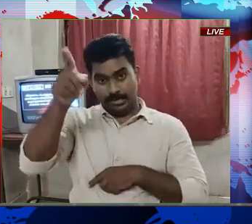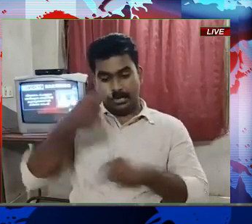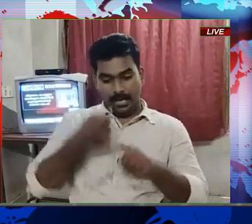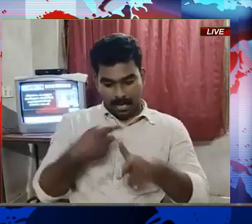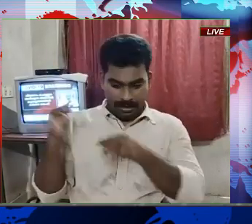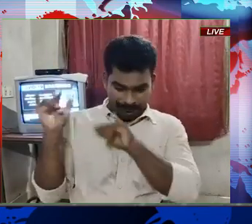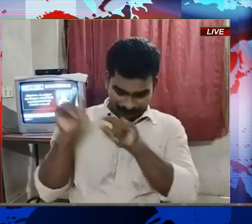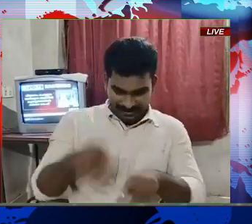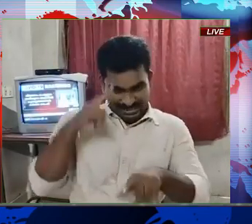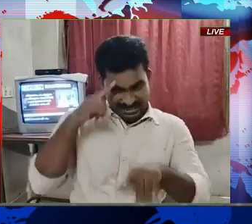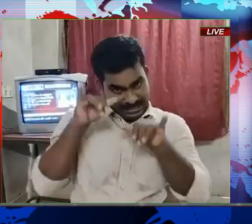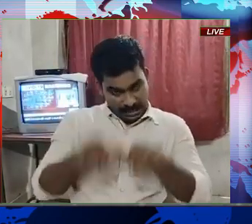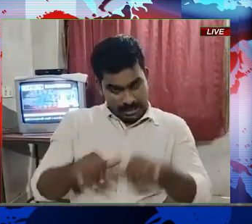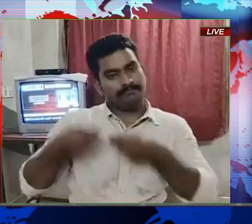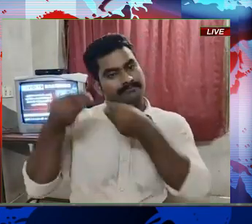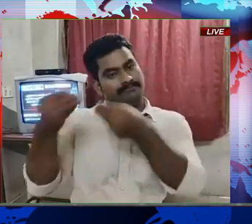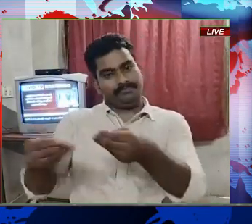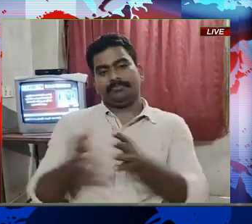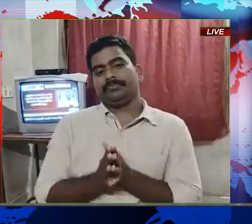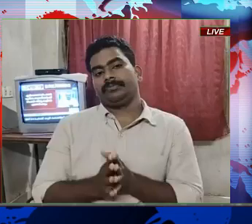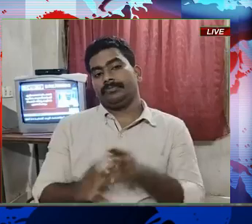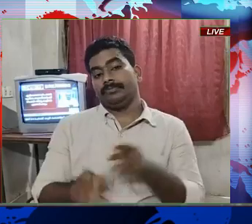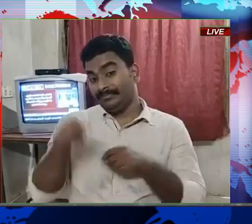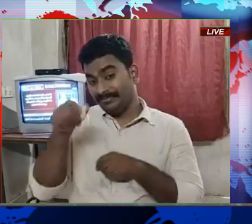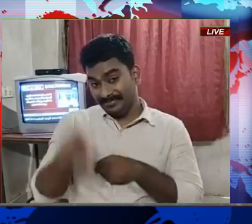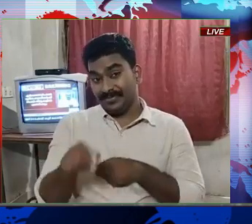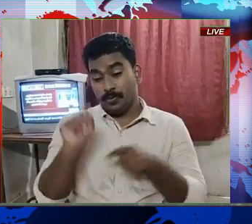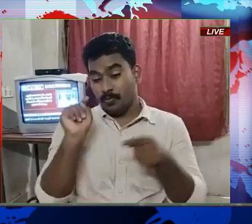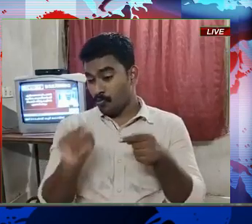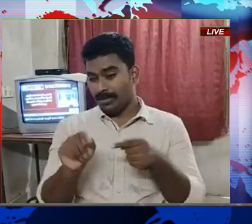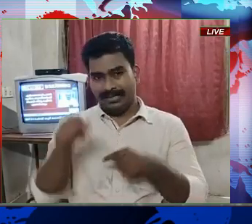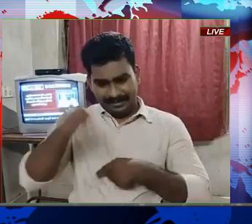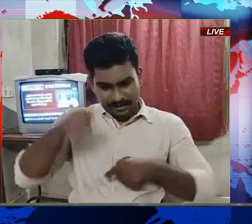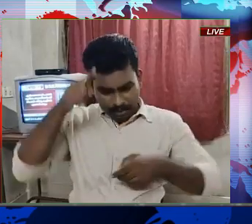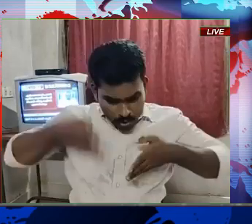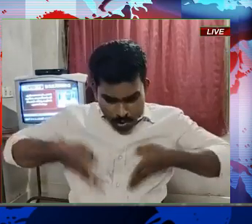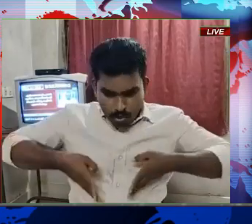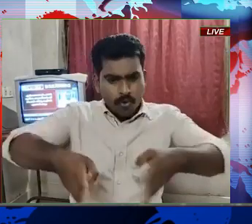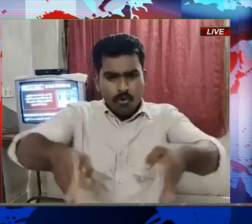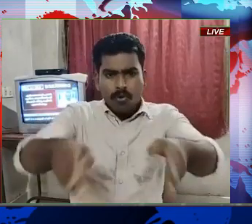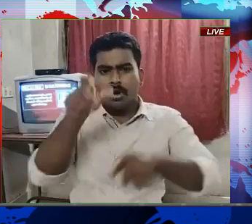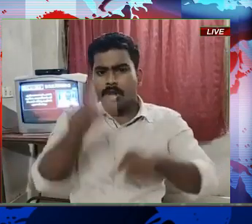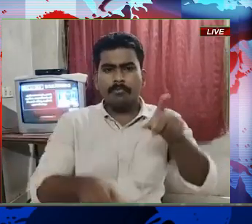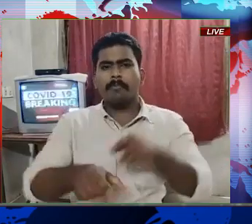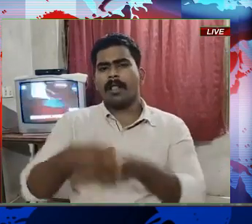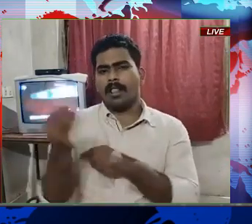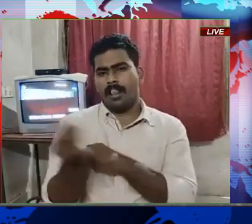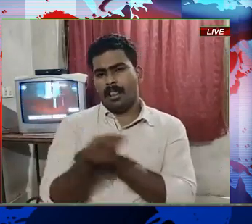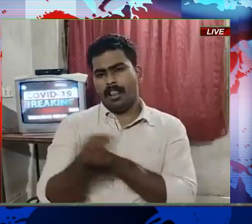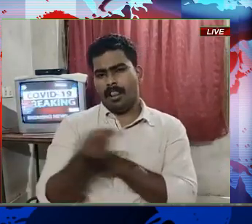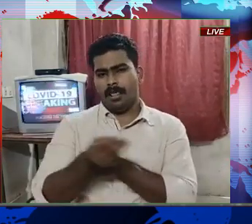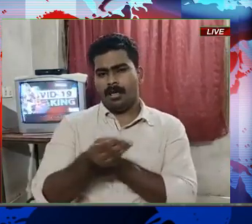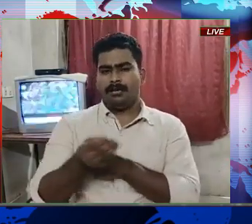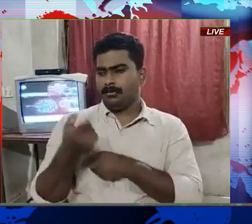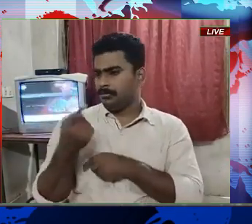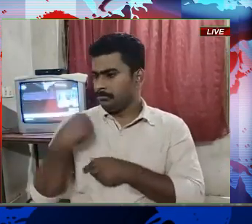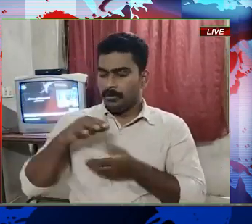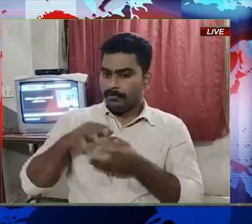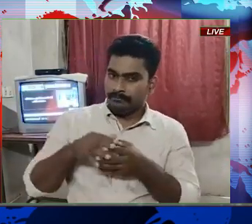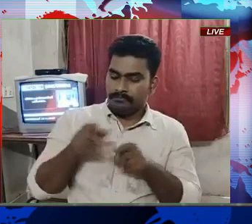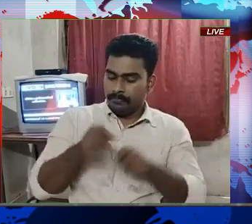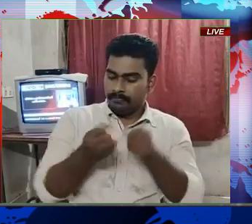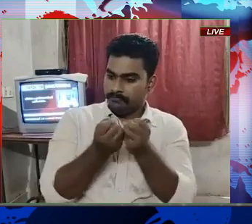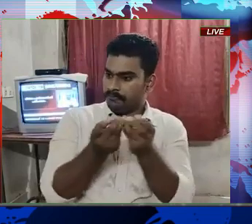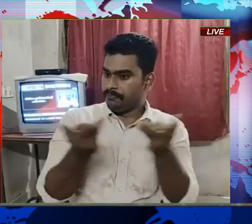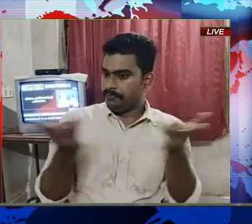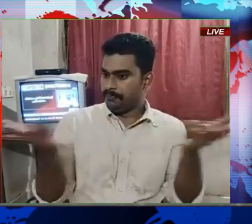മറ്റുൽപ്പന്നങ്ങളും കൺസ്യൂമർ ഫെഡ് ശൃംഖല വഴി വിതരണം ചെയ്യാമെന്ന് കൺസ്യൂമർ ഫെഡ്